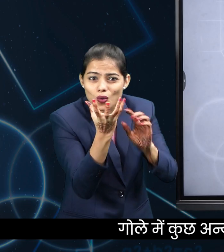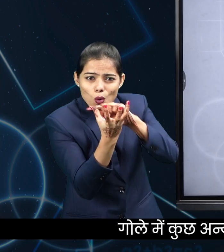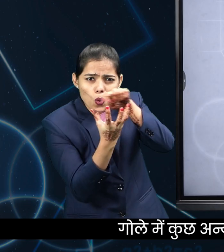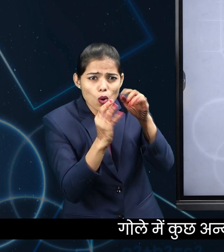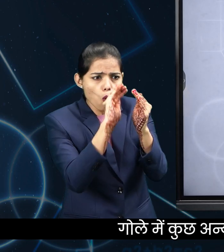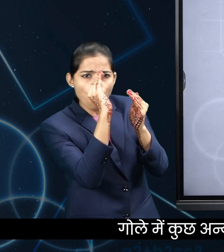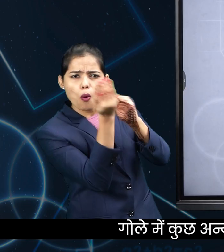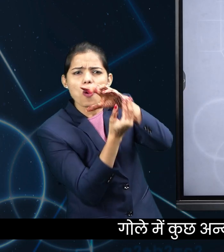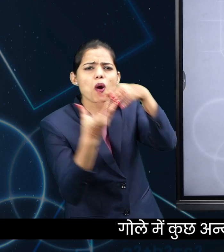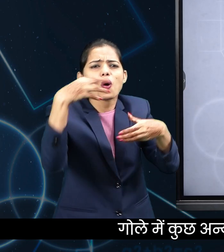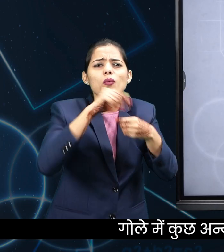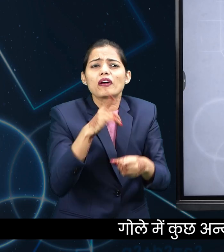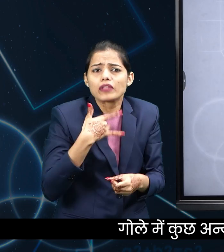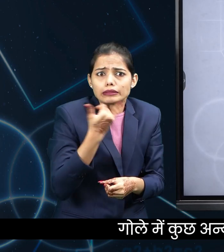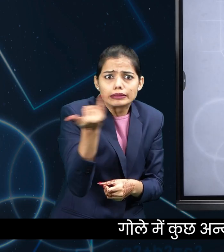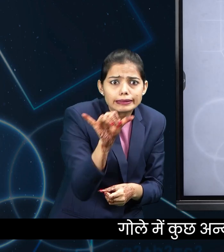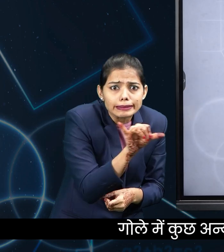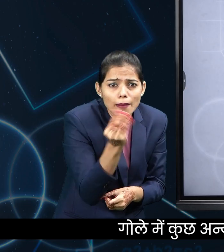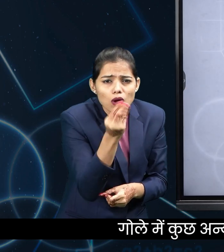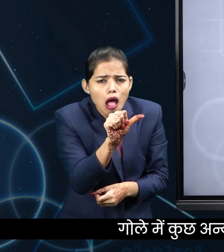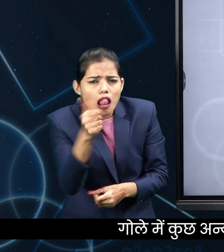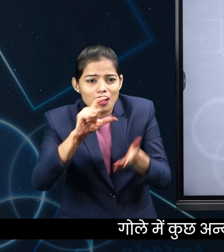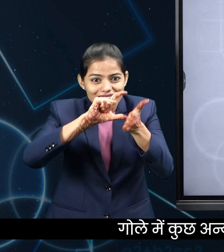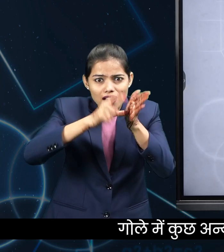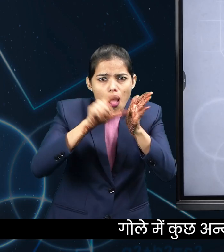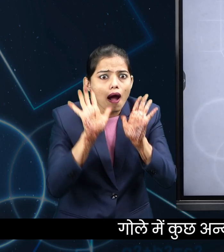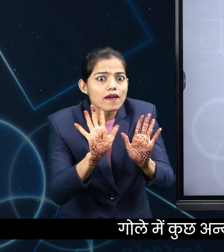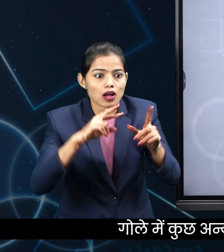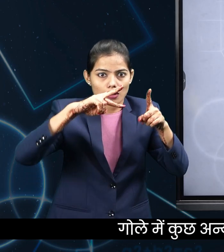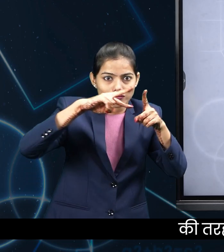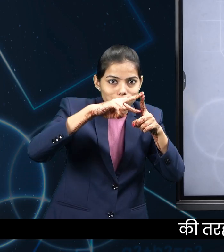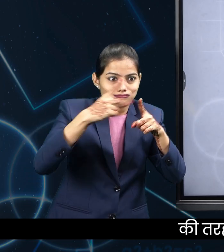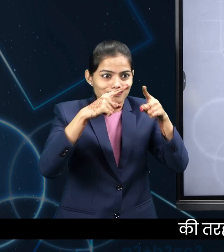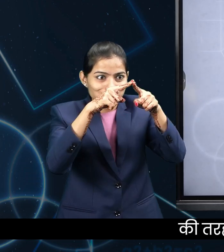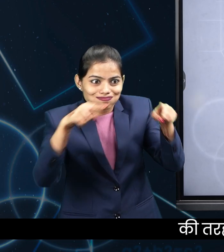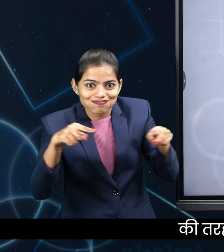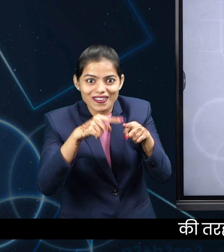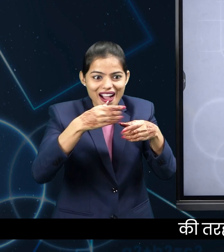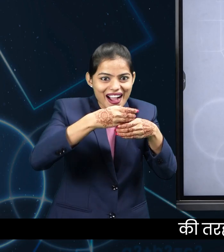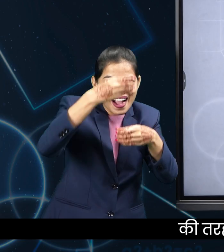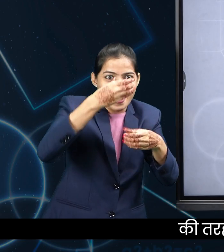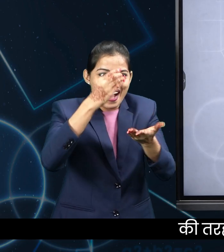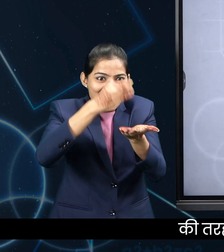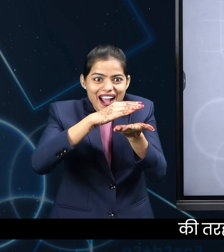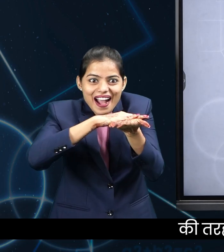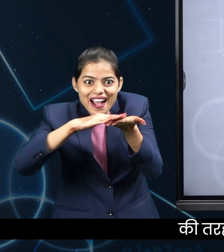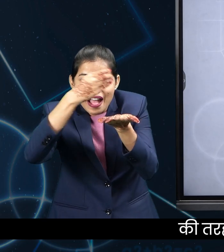गोले में कुछ अन्य ज्यामितीय आकृतियों जैसे धन या बेलन की तरह सपाट या